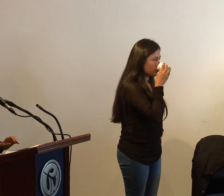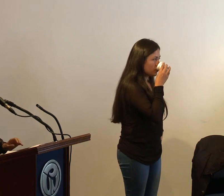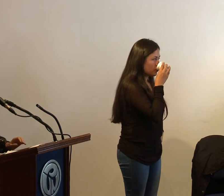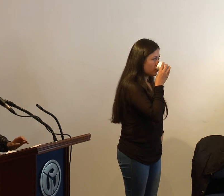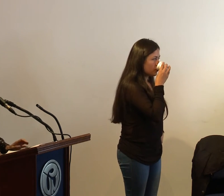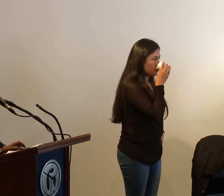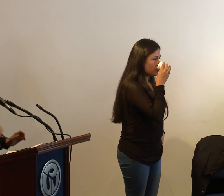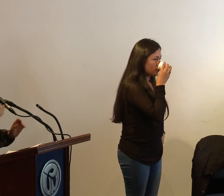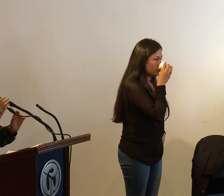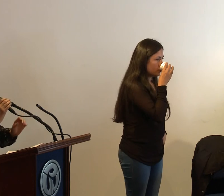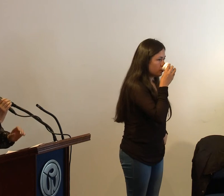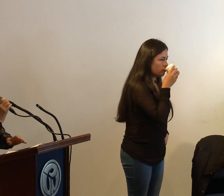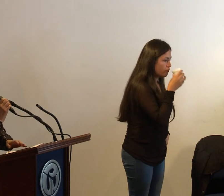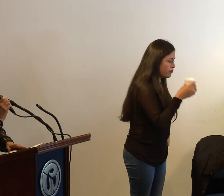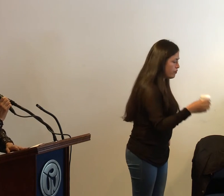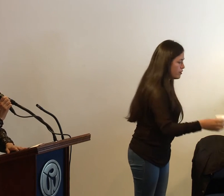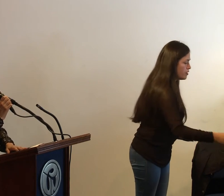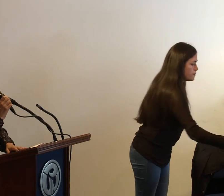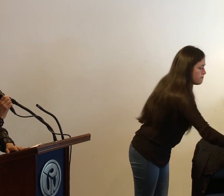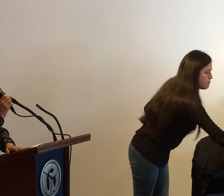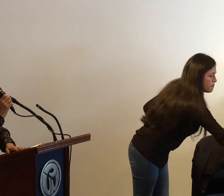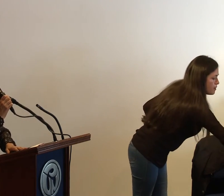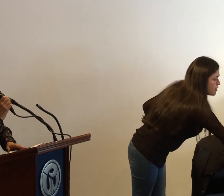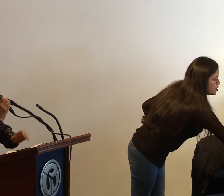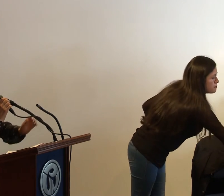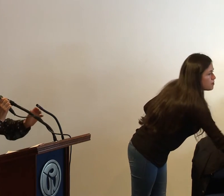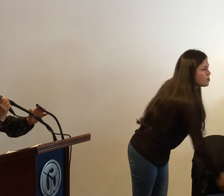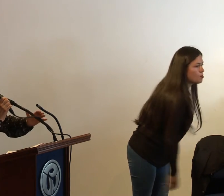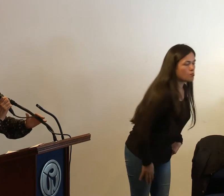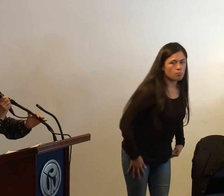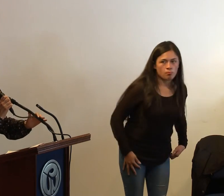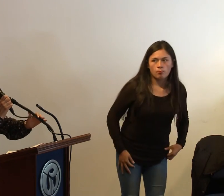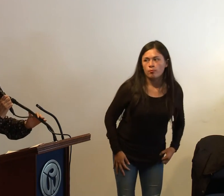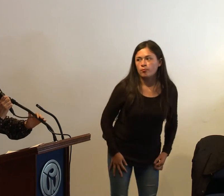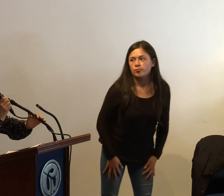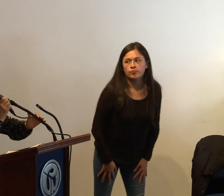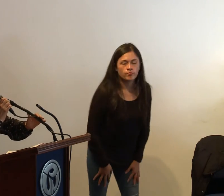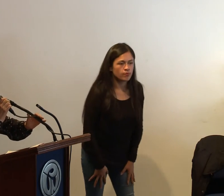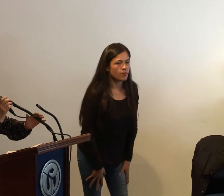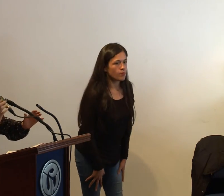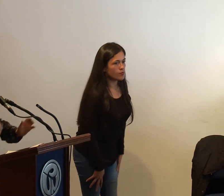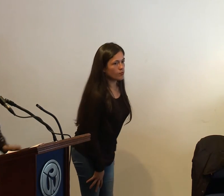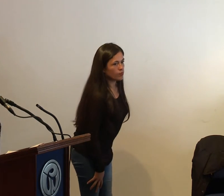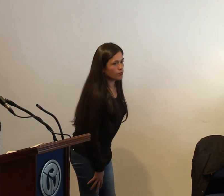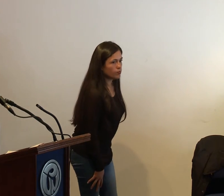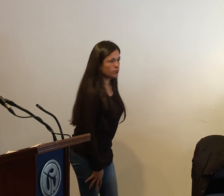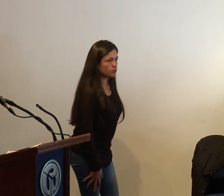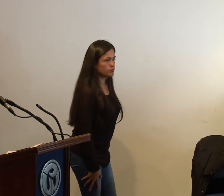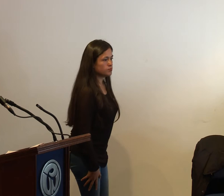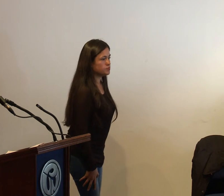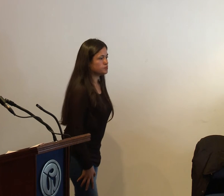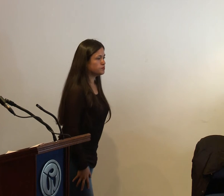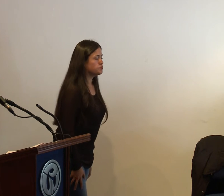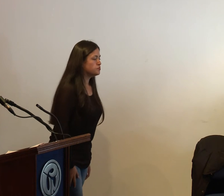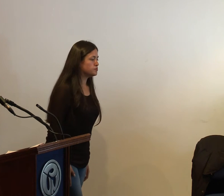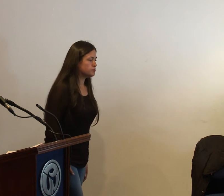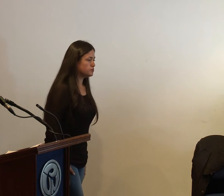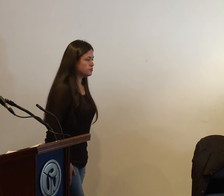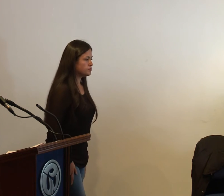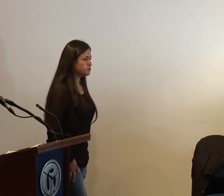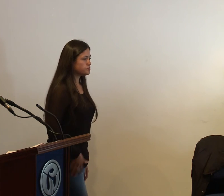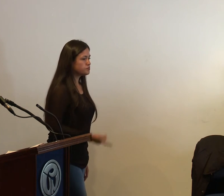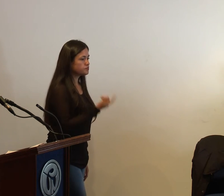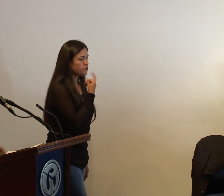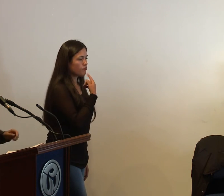Bueno, retomando la pregunta, ¿cuáles nuestras posibles contribuciones al contexto actual